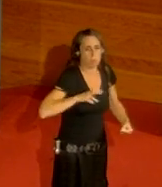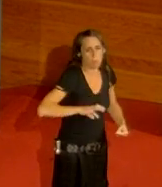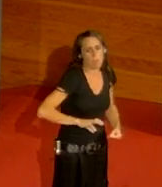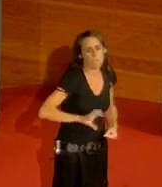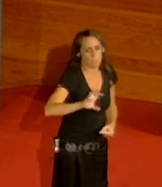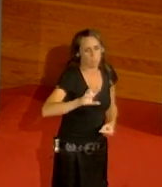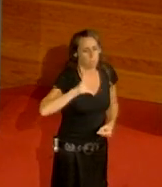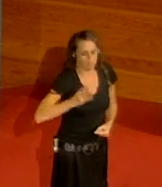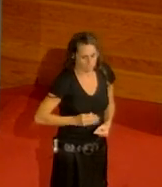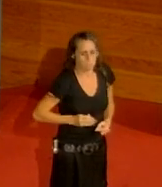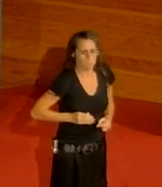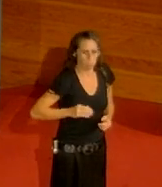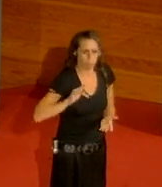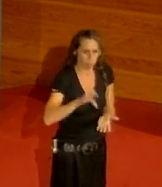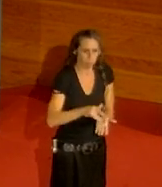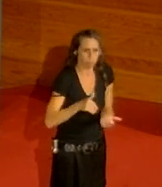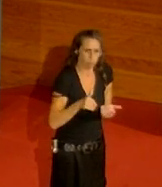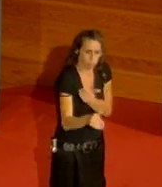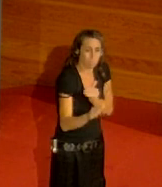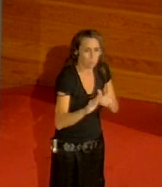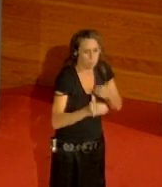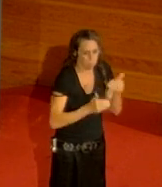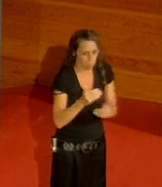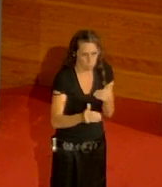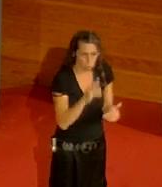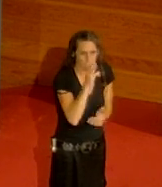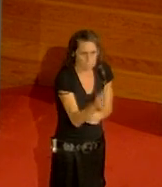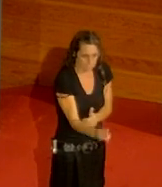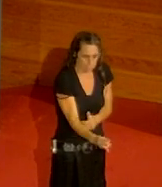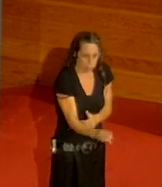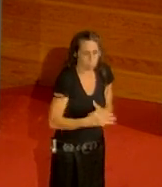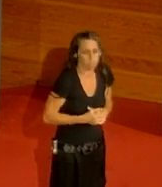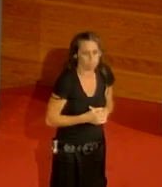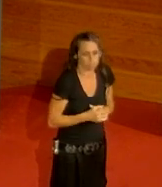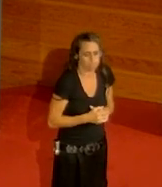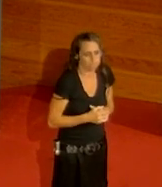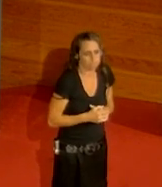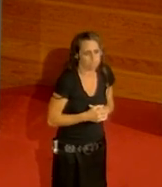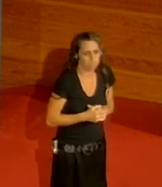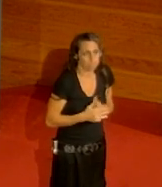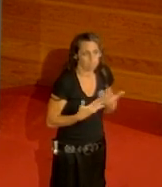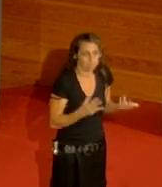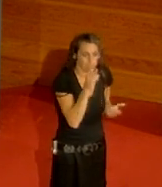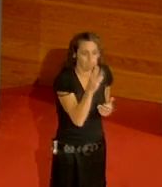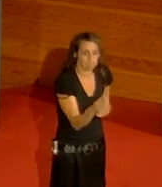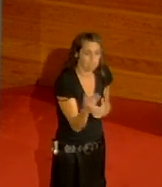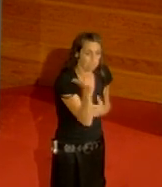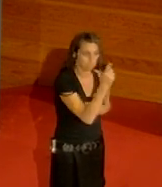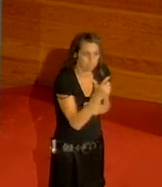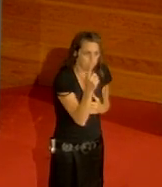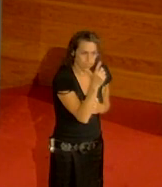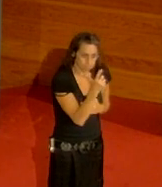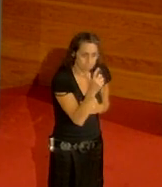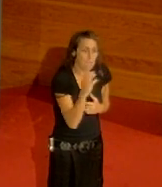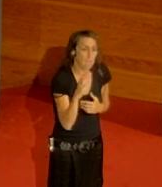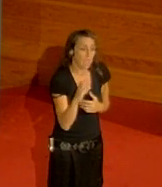a ser un proceso Si va se iba se iba a establecer en tres años entonces en ese tiempo en ese plazo de tres años se dividió